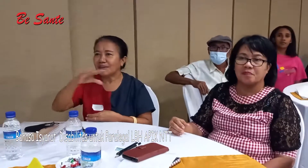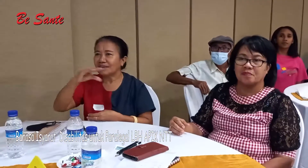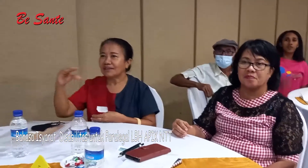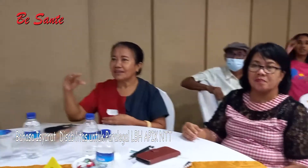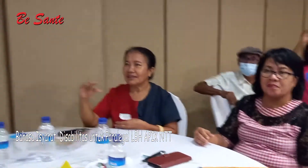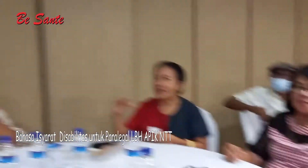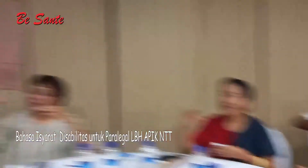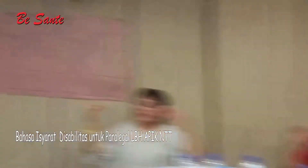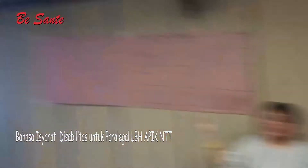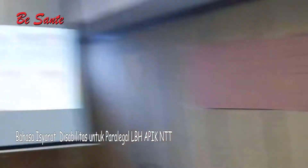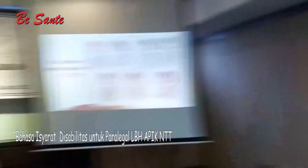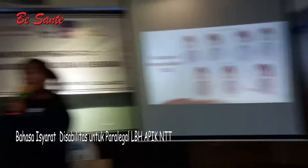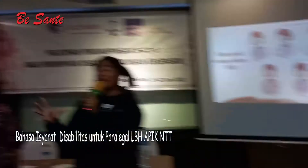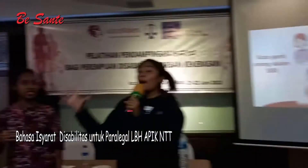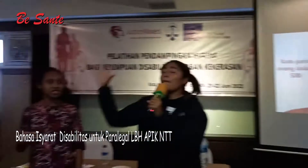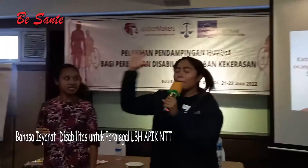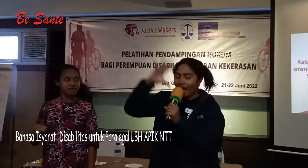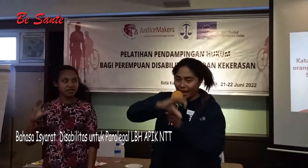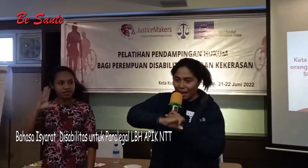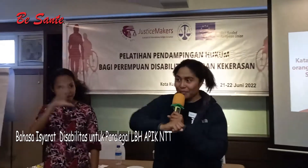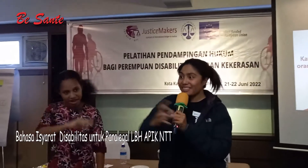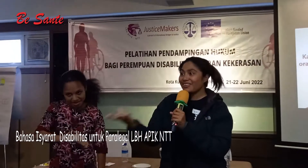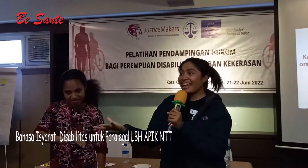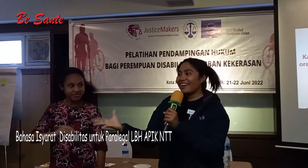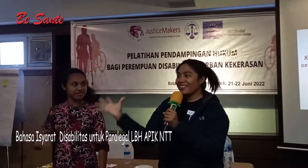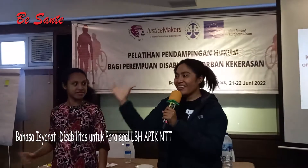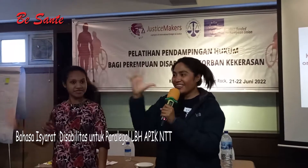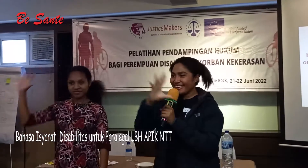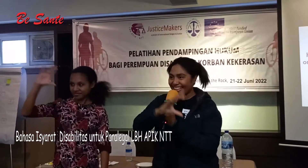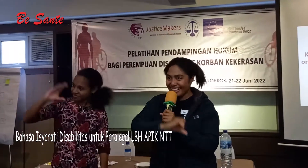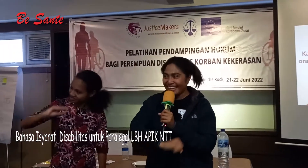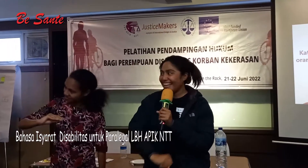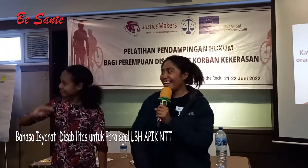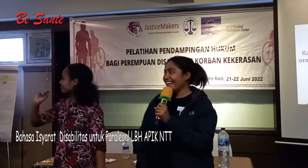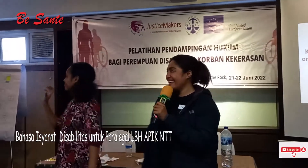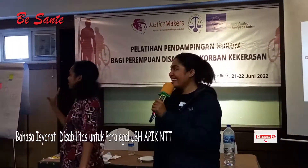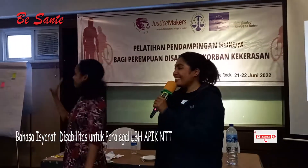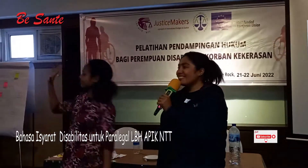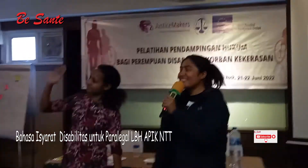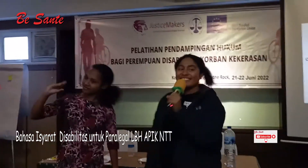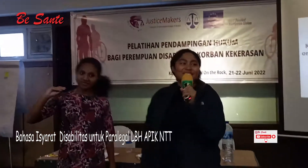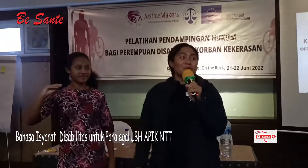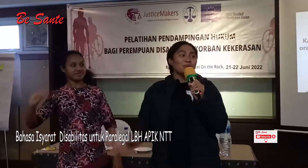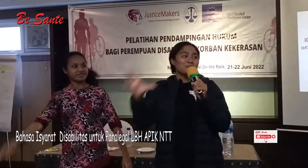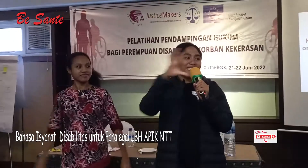tahu? Selamat malam. Kan sudah lapor. Nah. Tutup